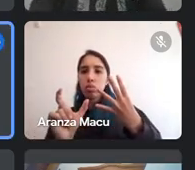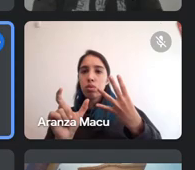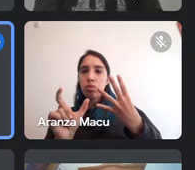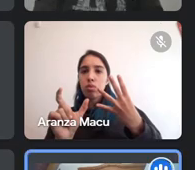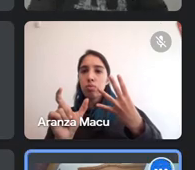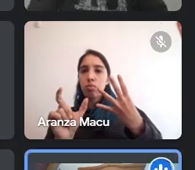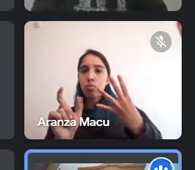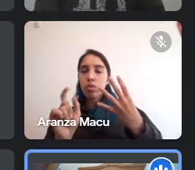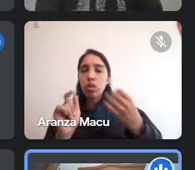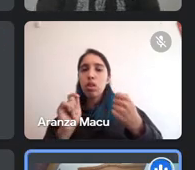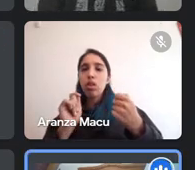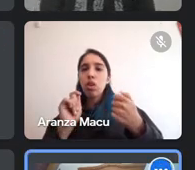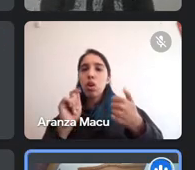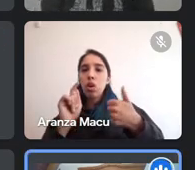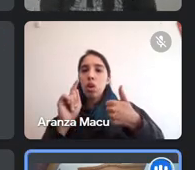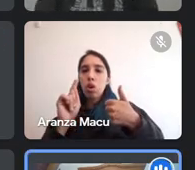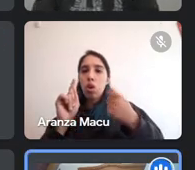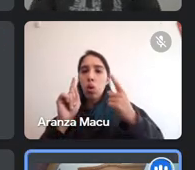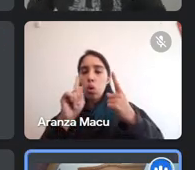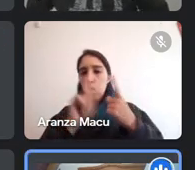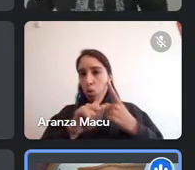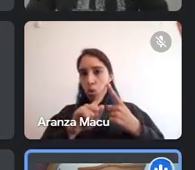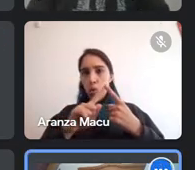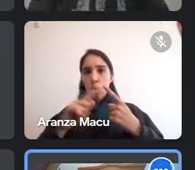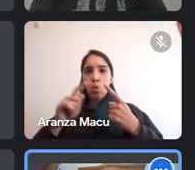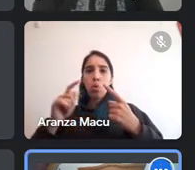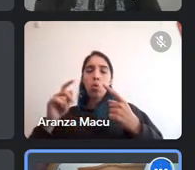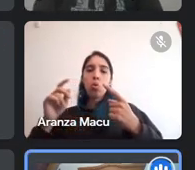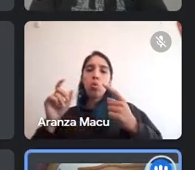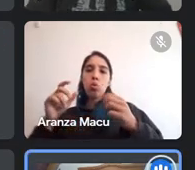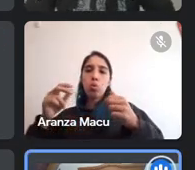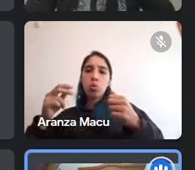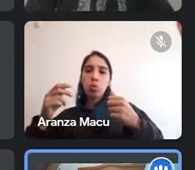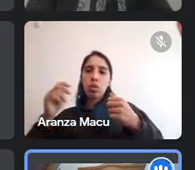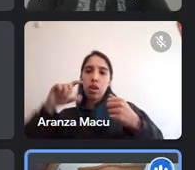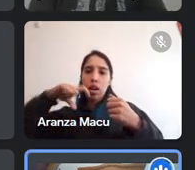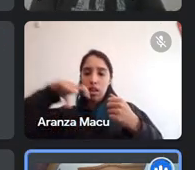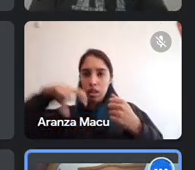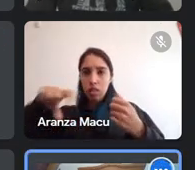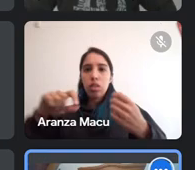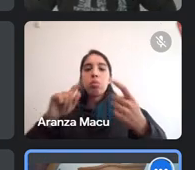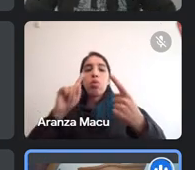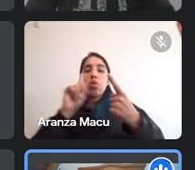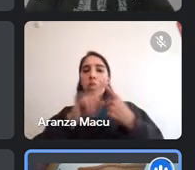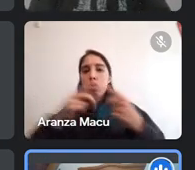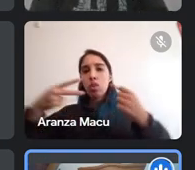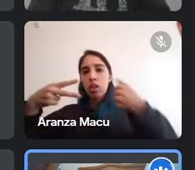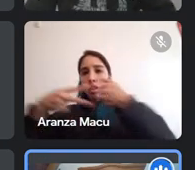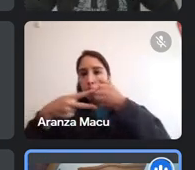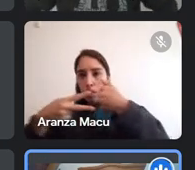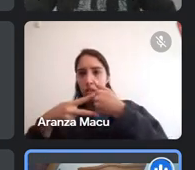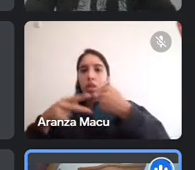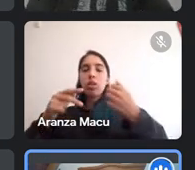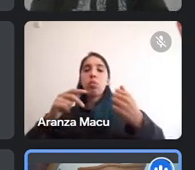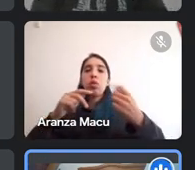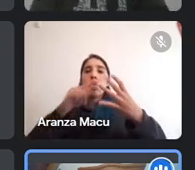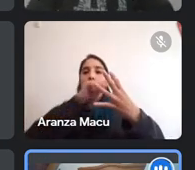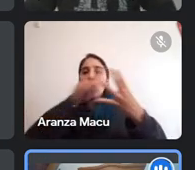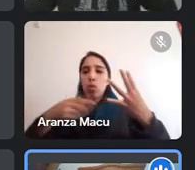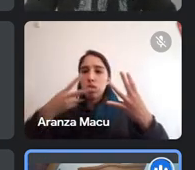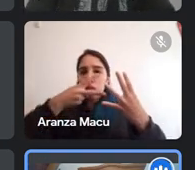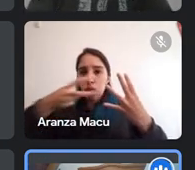un adjetivo, un adverbio, cuatro verbos, un determinante y